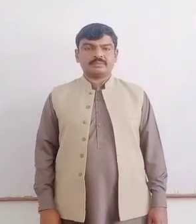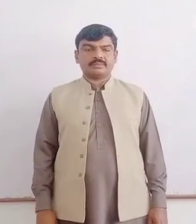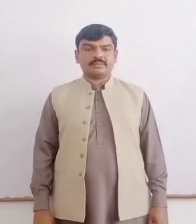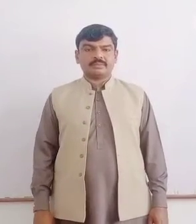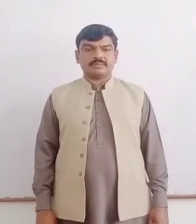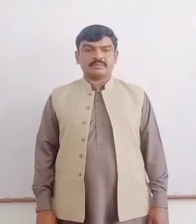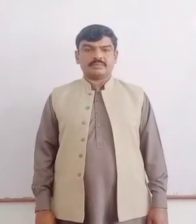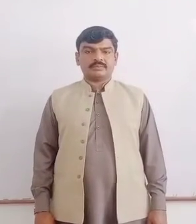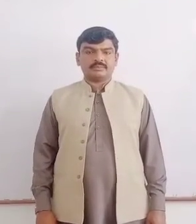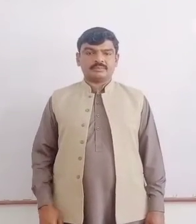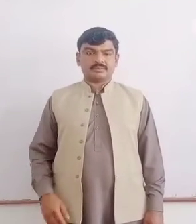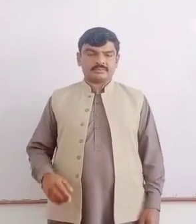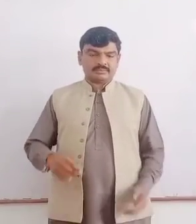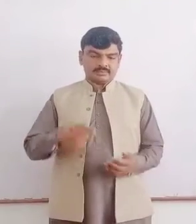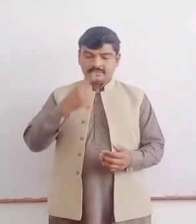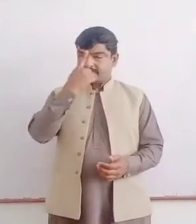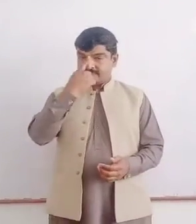سرسوں کا تیل،